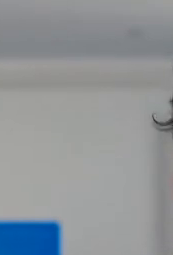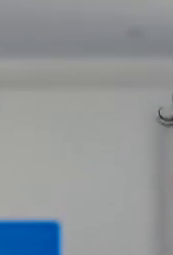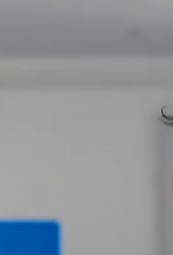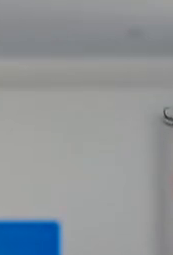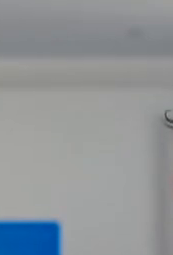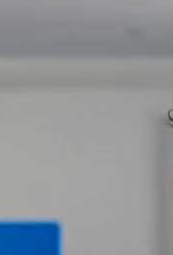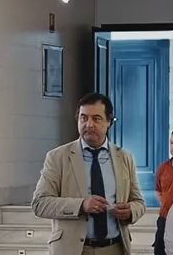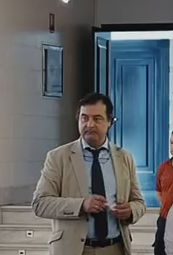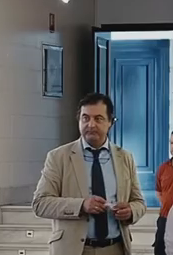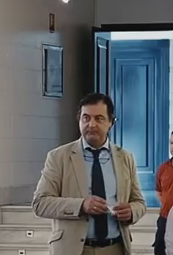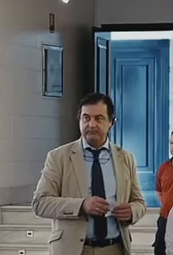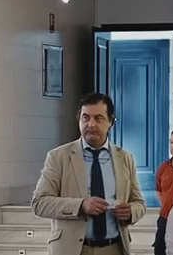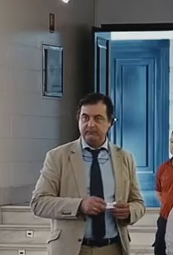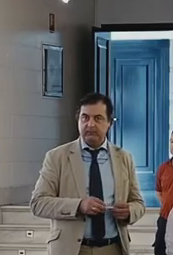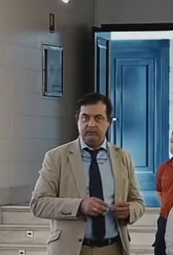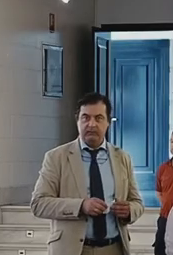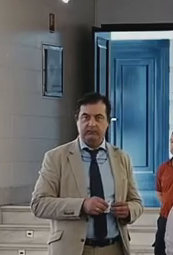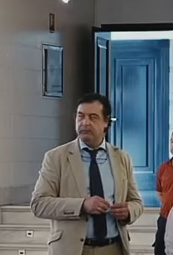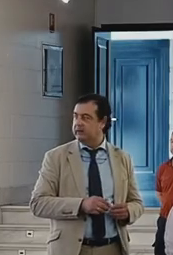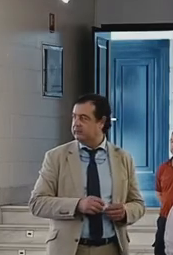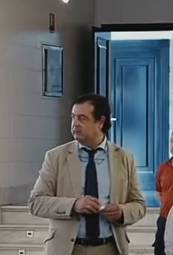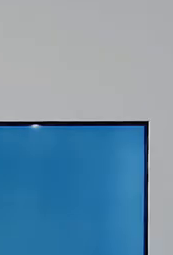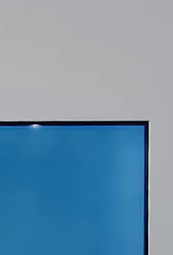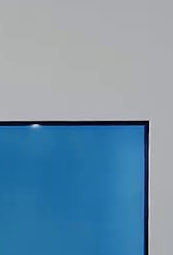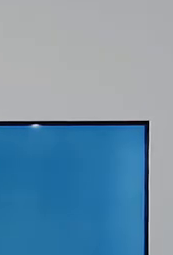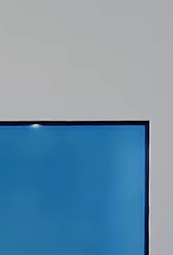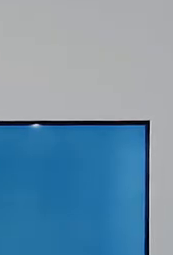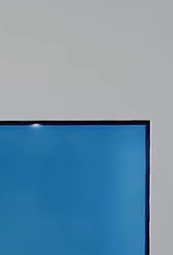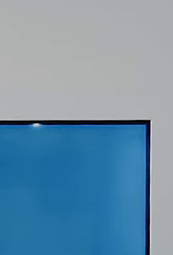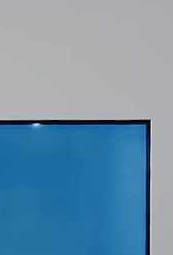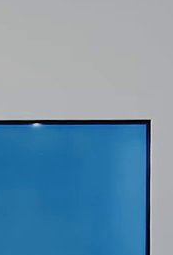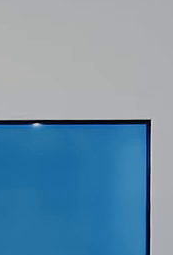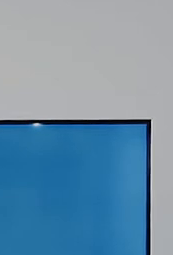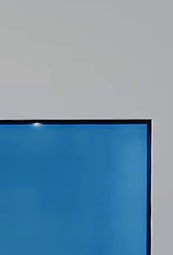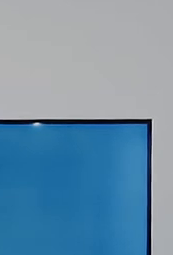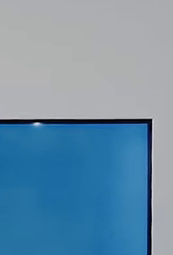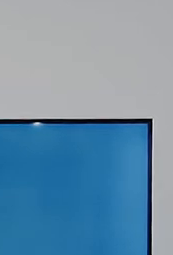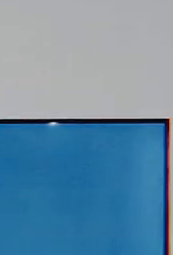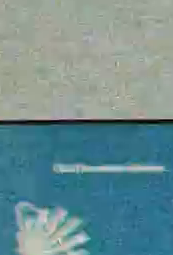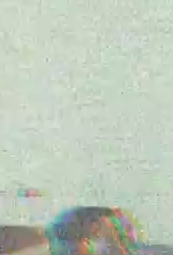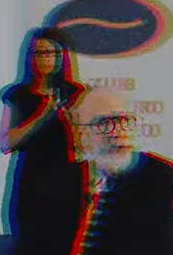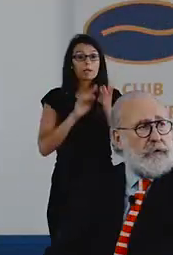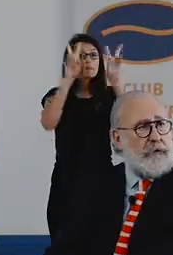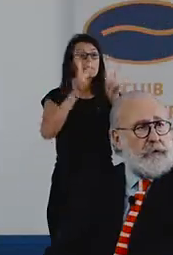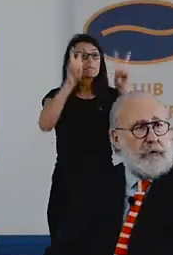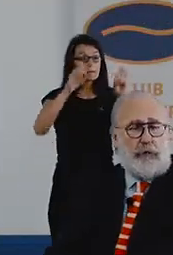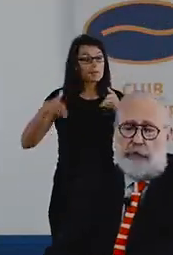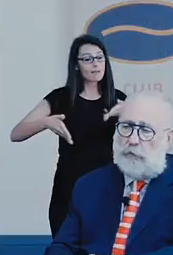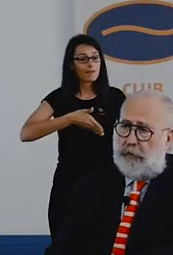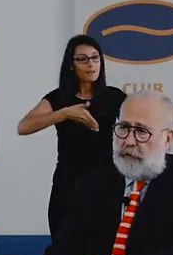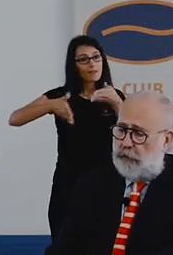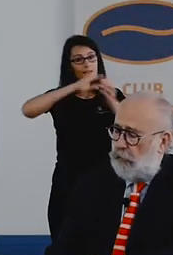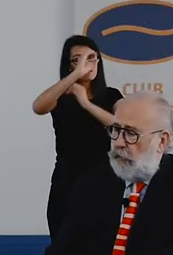momento pues hemos tenido mucha relación en muchos aspectos. En un momento determinado nos planteó el tema del Camino de Satélites al